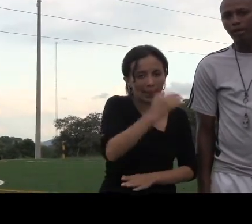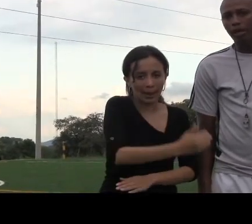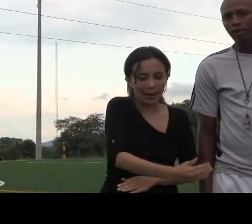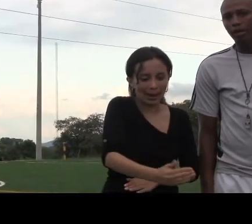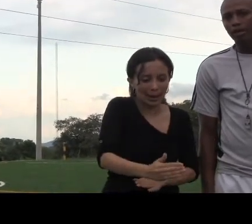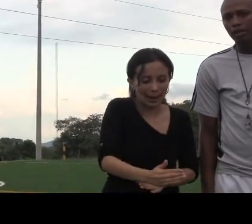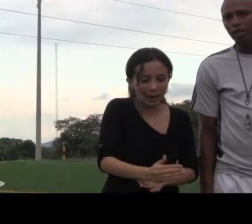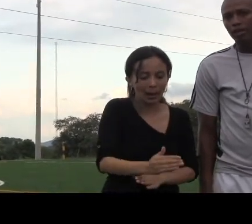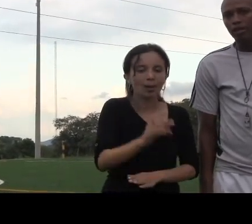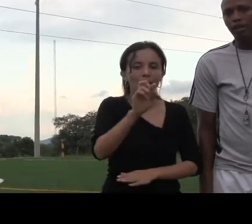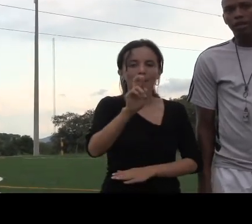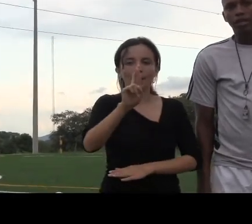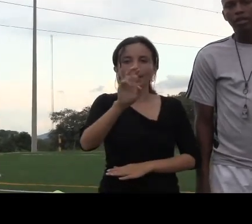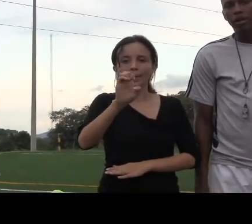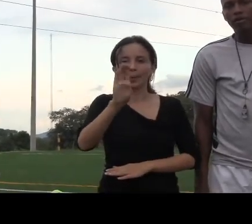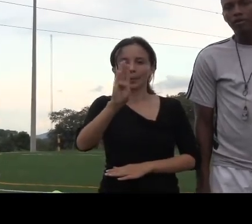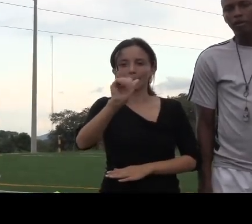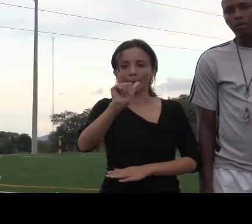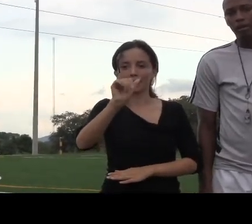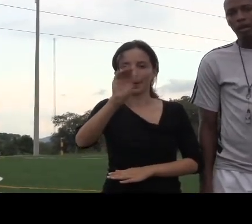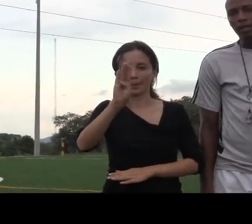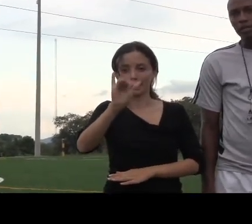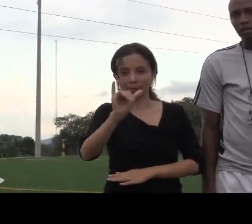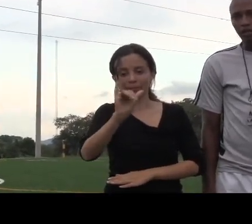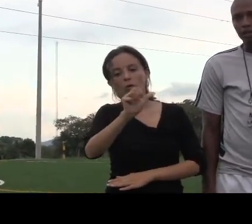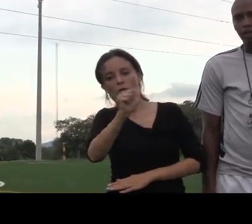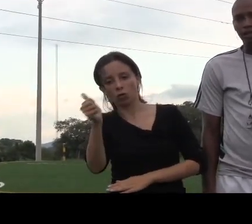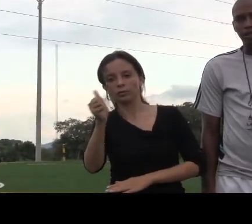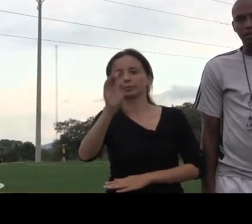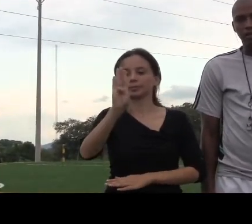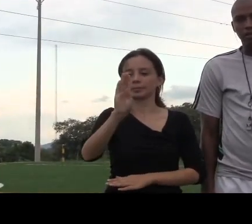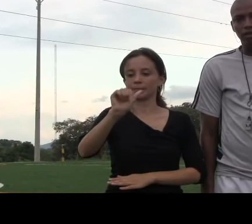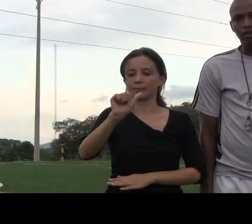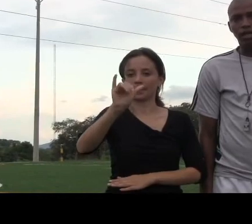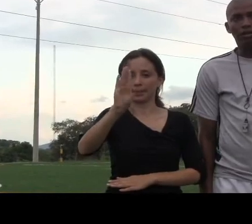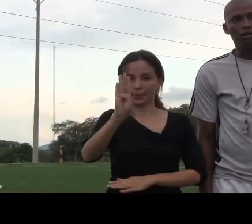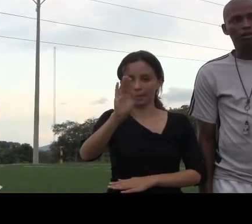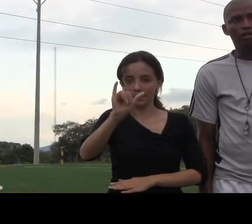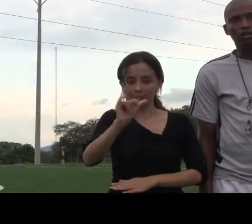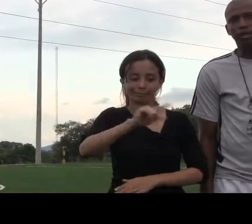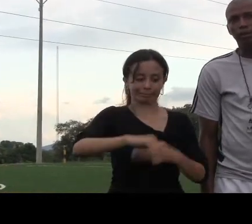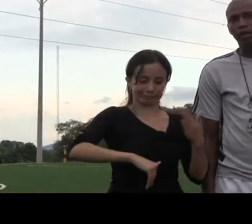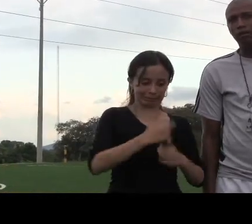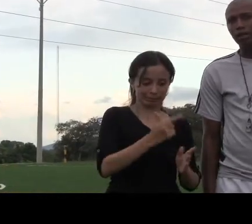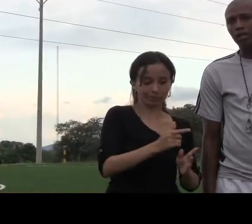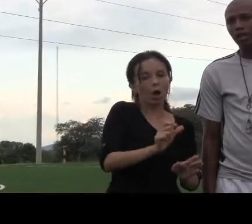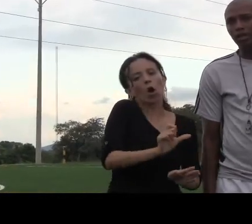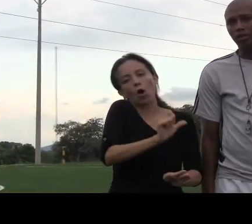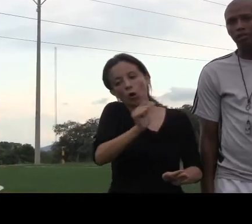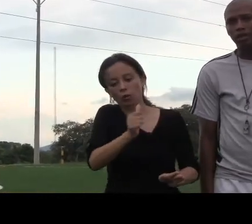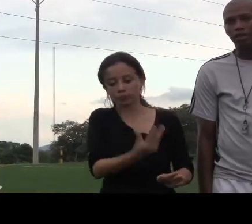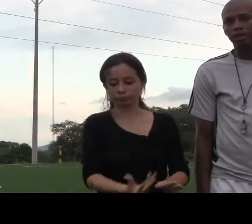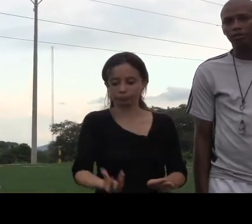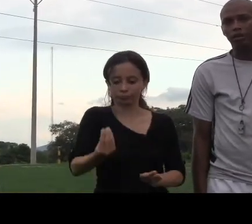pre-baby y baby. Vamos a trabajar en esa fase de iniciación. Ya con los niños de preinfantil, infantil y